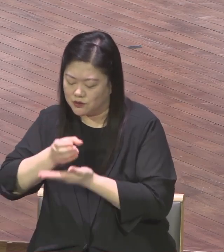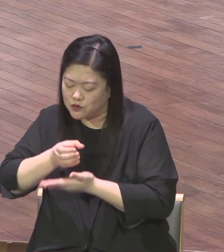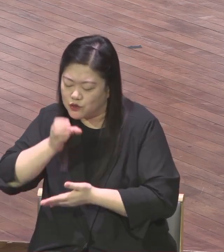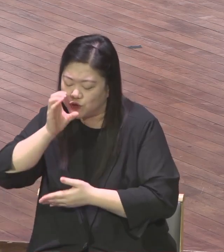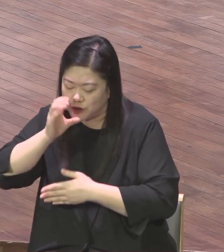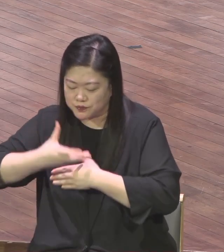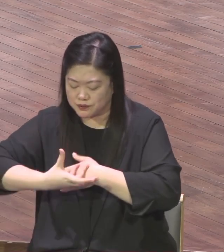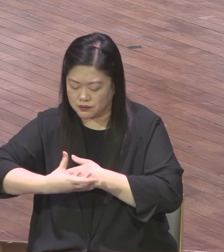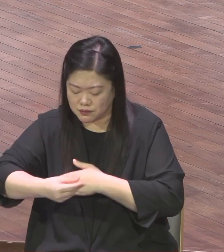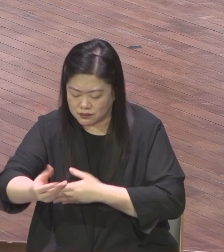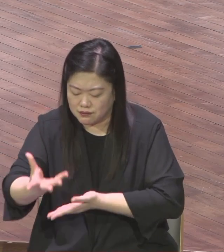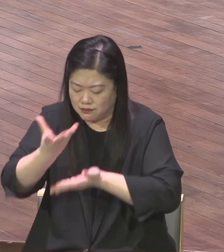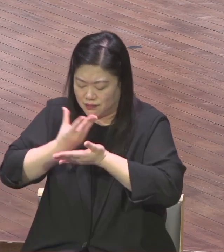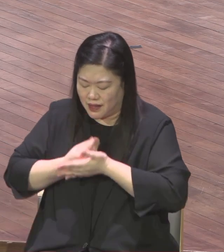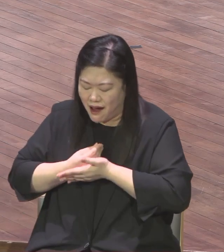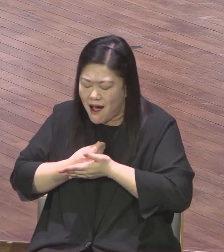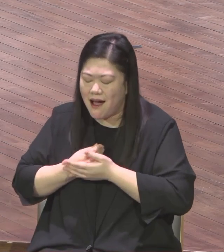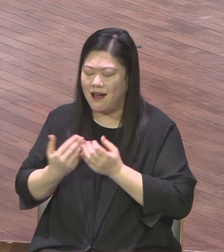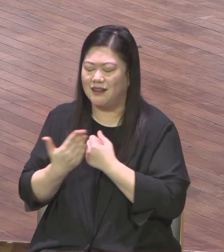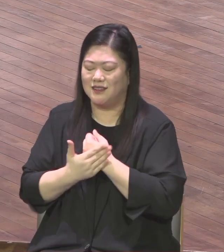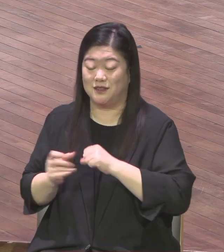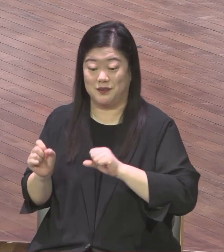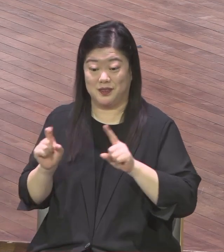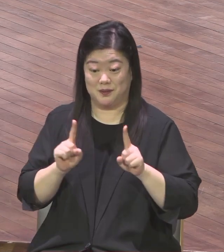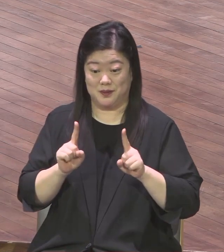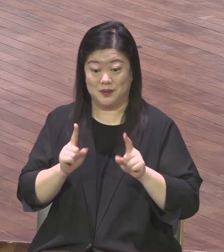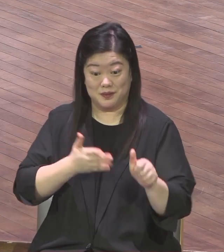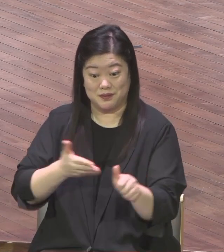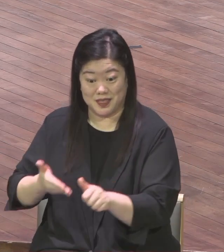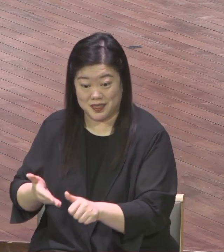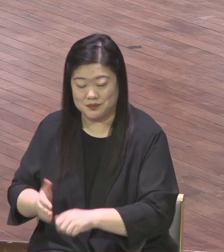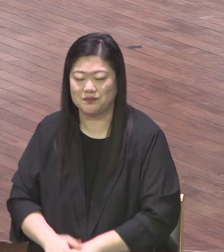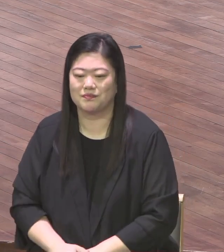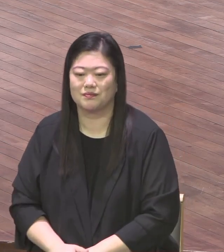시간 되기를 주님으로 축복합니다. 성찬식을 거행하겠습니다.